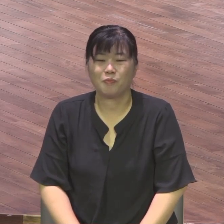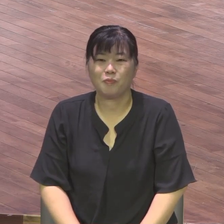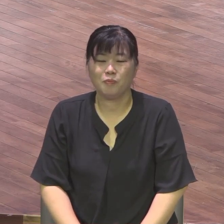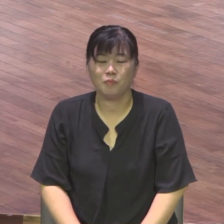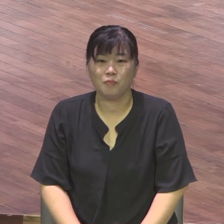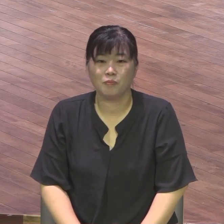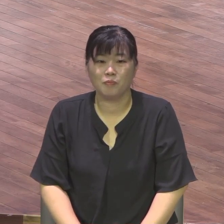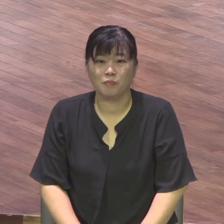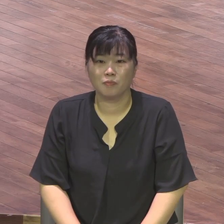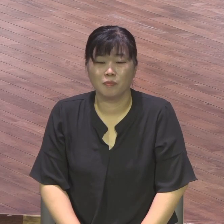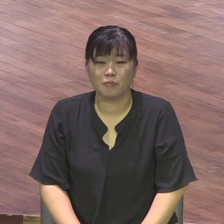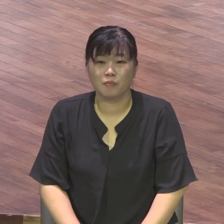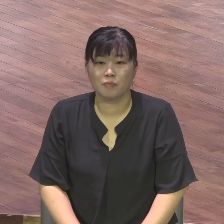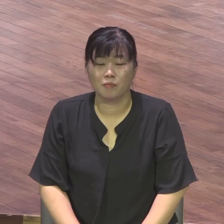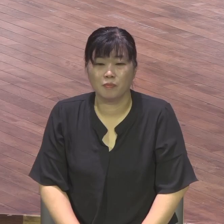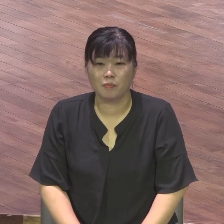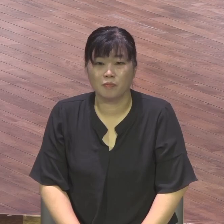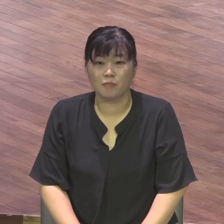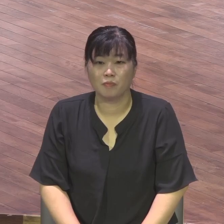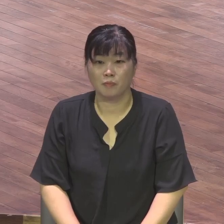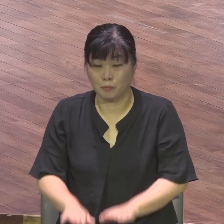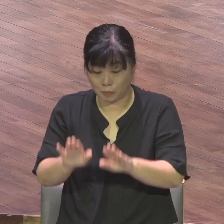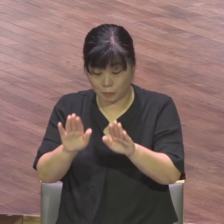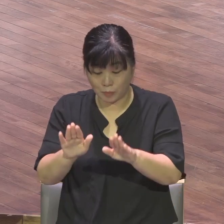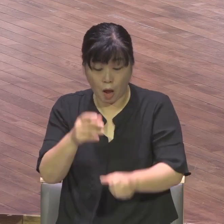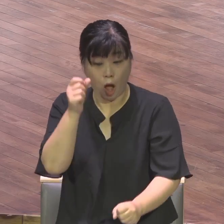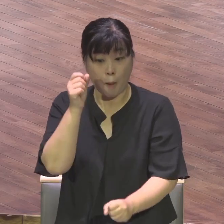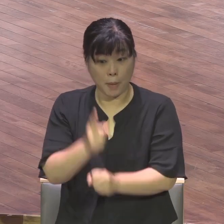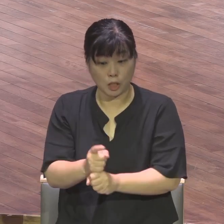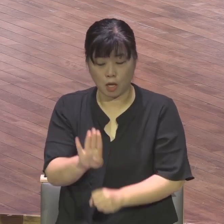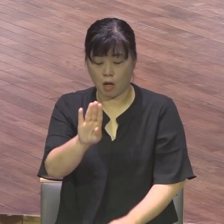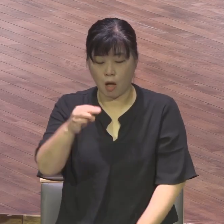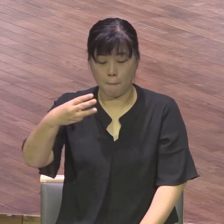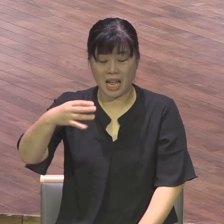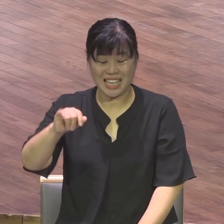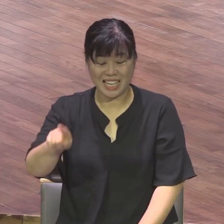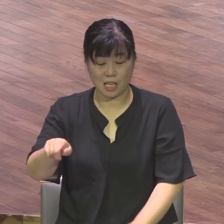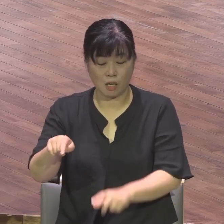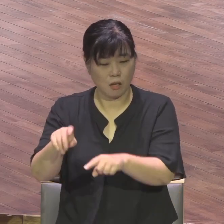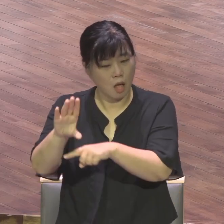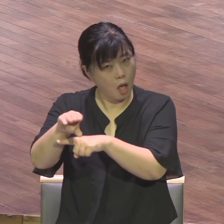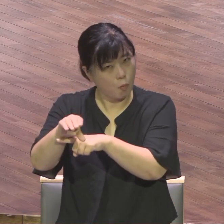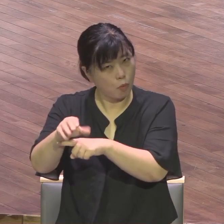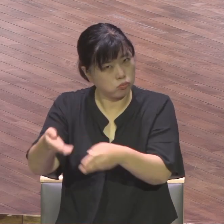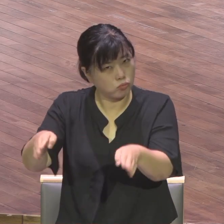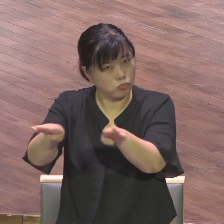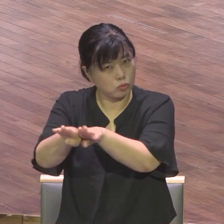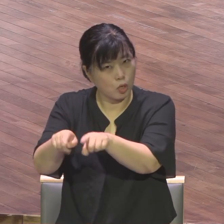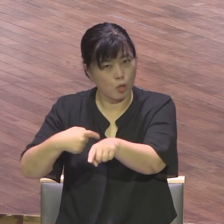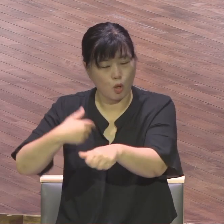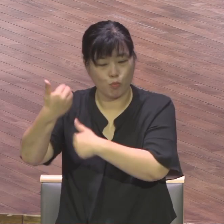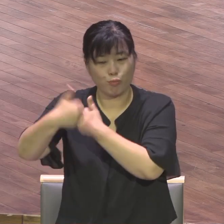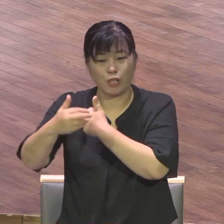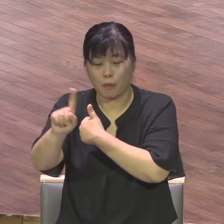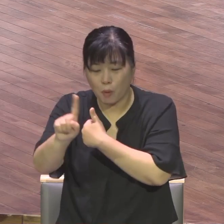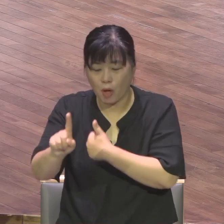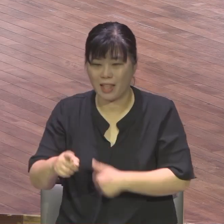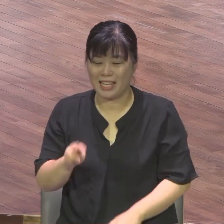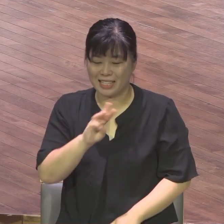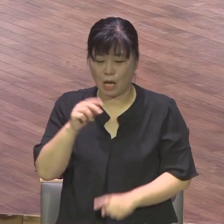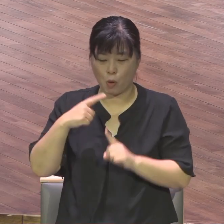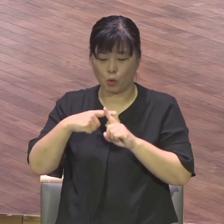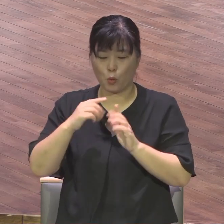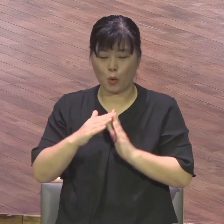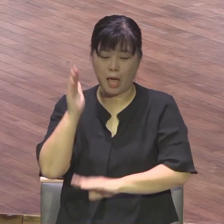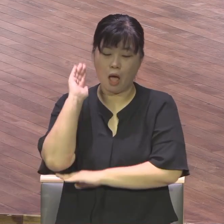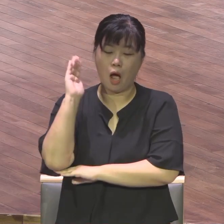강단을 좀 하면 좋겠다 연락이 왔어요. 그 내가 만나보려고 합니다. 캠프팀 모두가 다